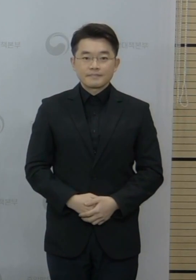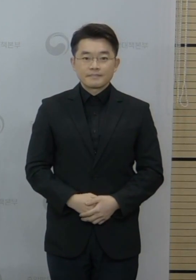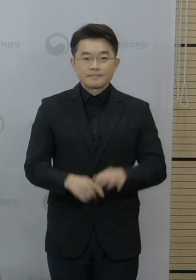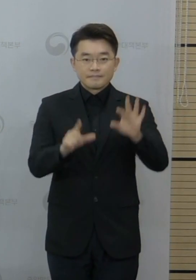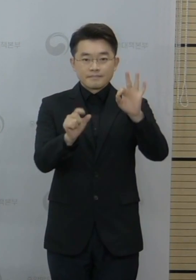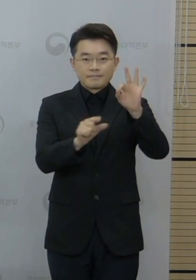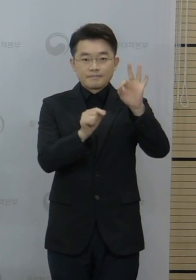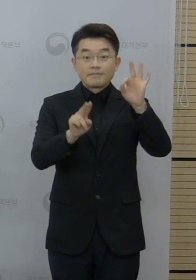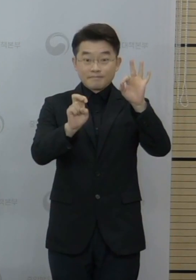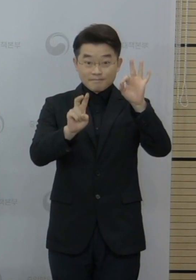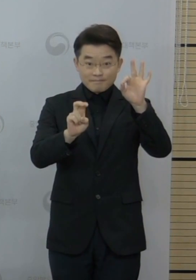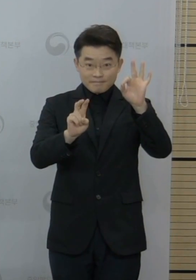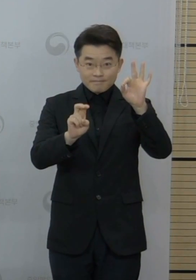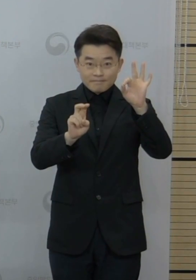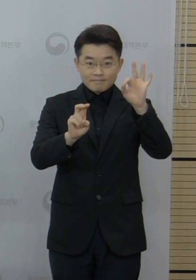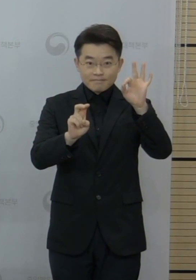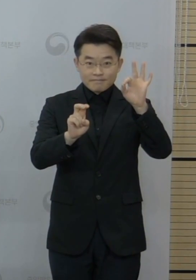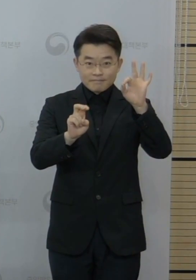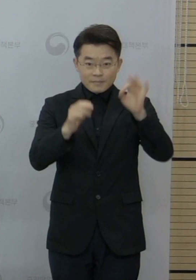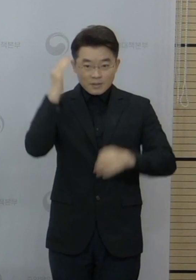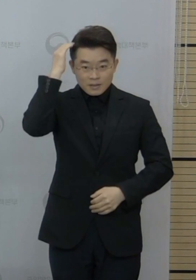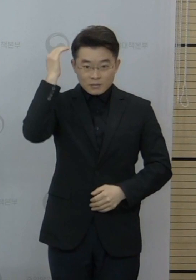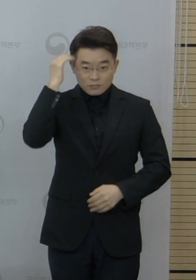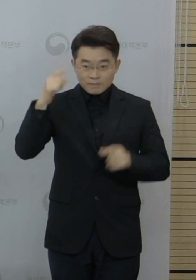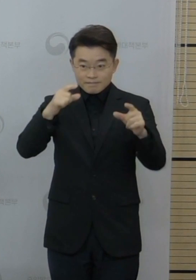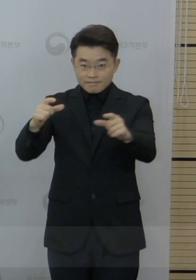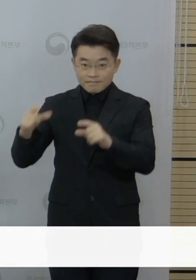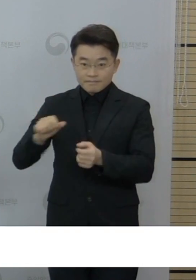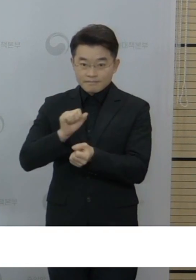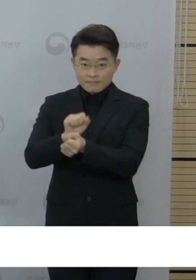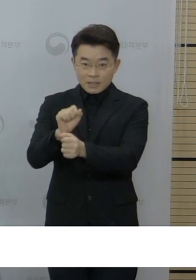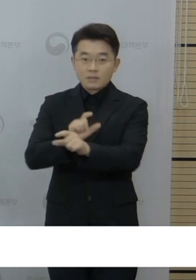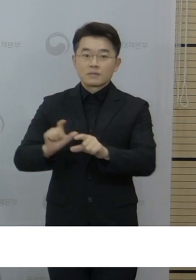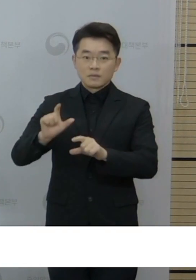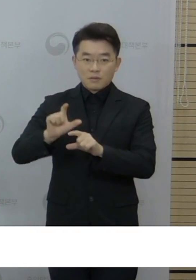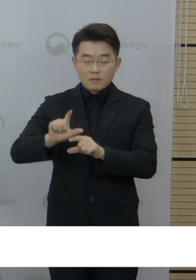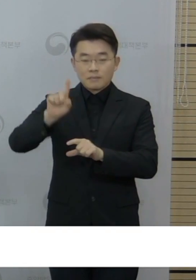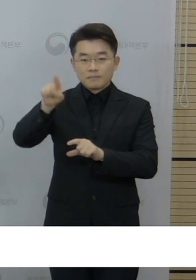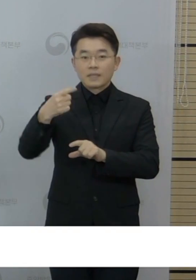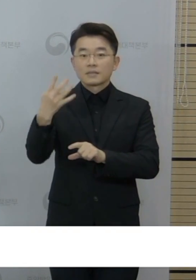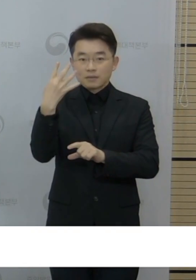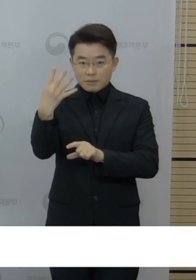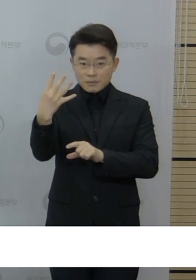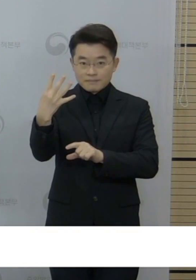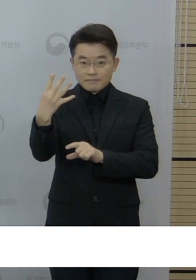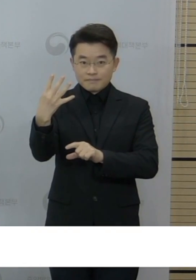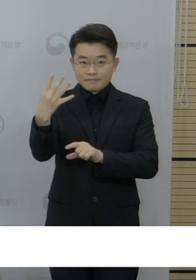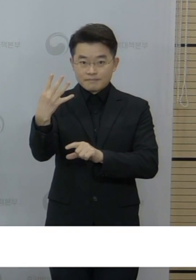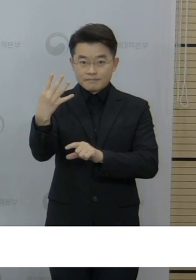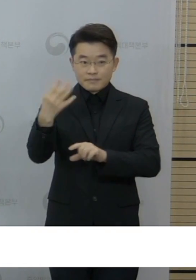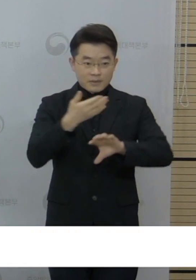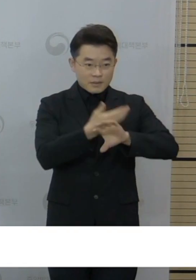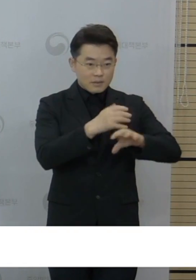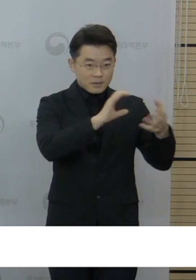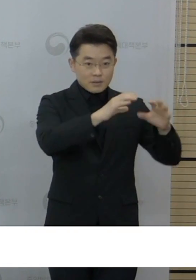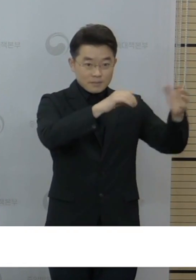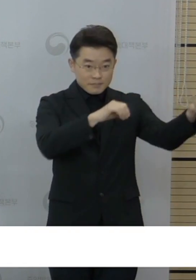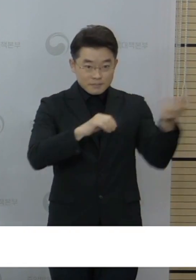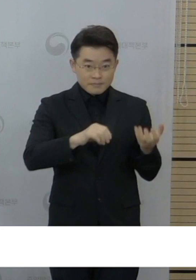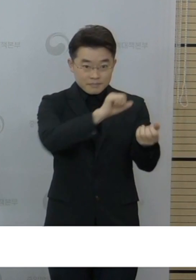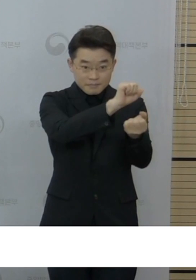10월 22일 기준으로 국내 발생 신규 확진자는 104명이 확인되었고 해외 유입